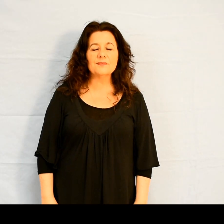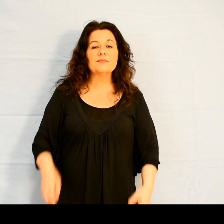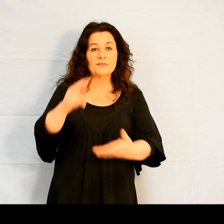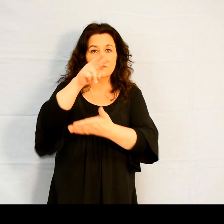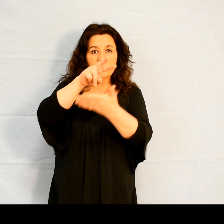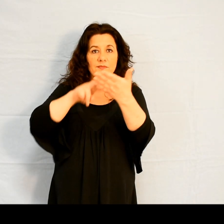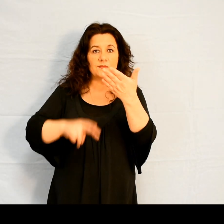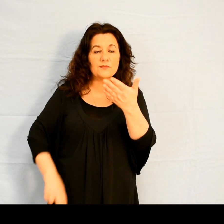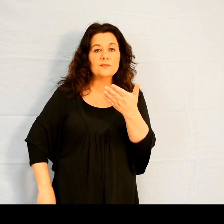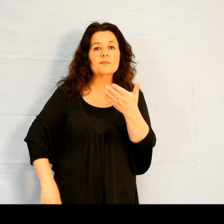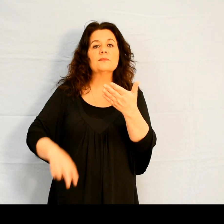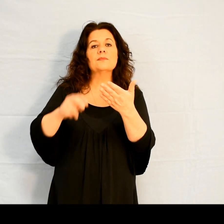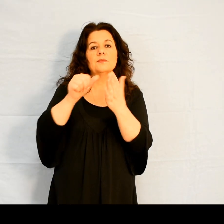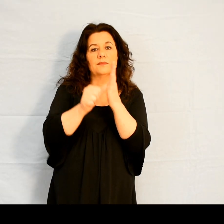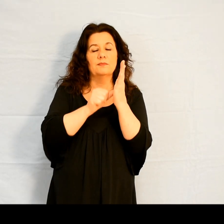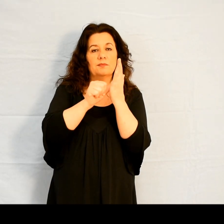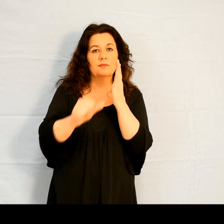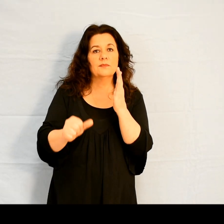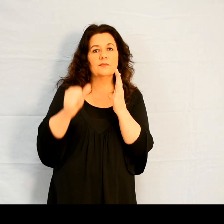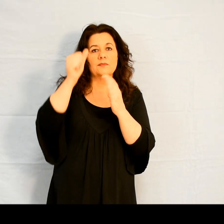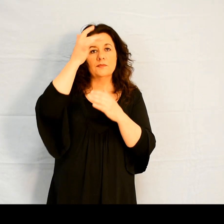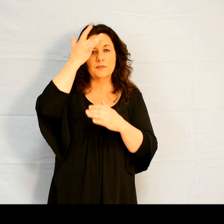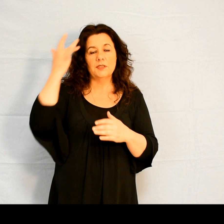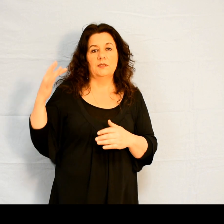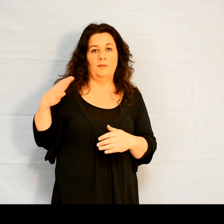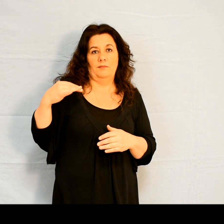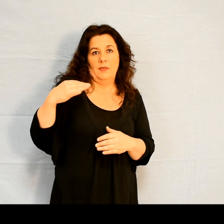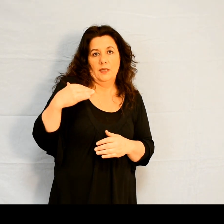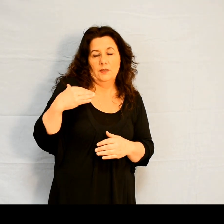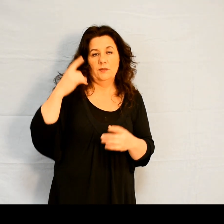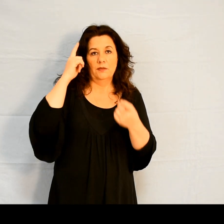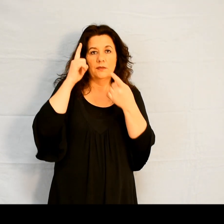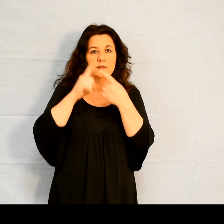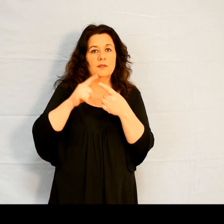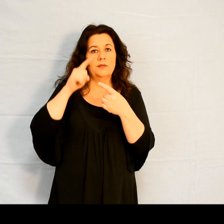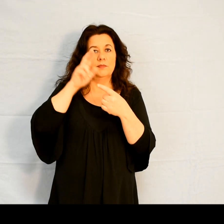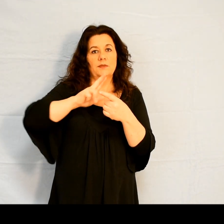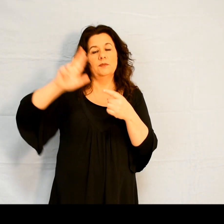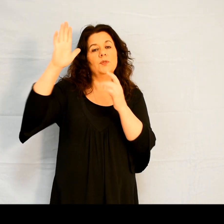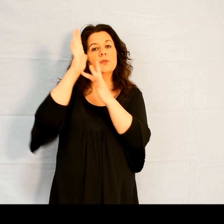Lecture de la Passion de notre Seigneur Jésus-Christ selon saint Matthieu.